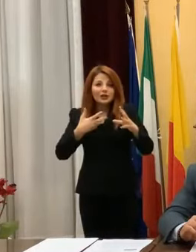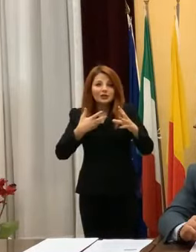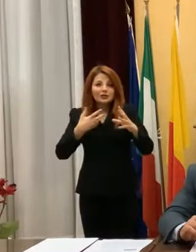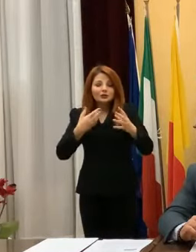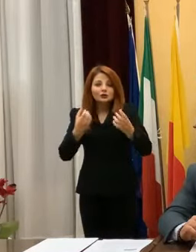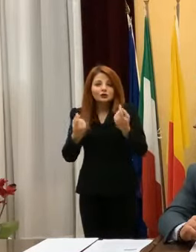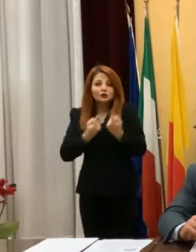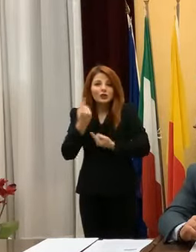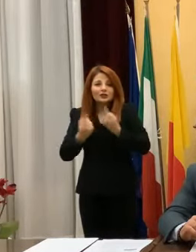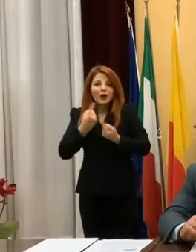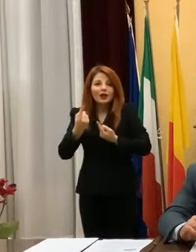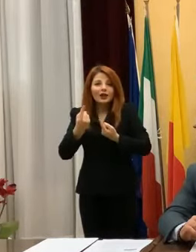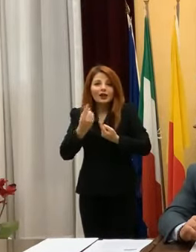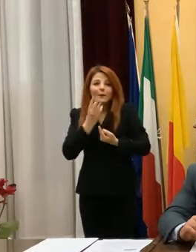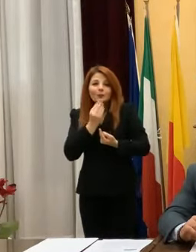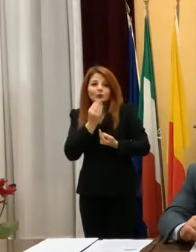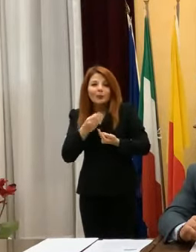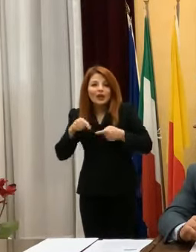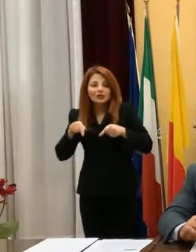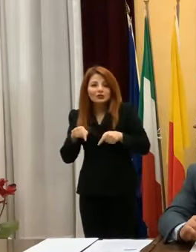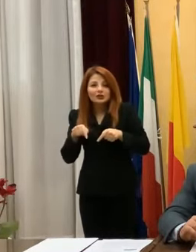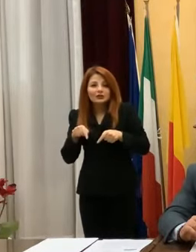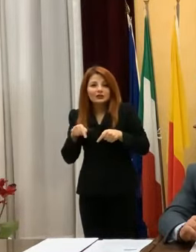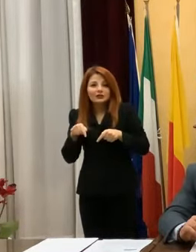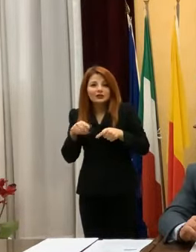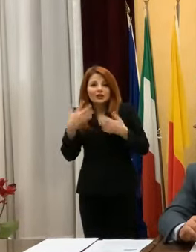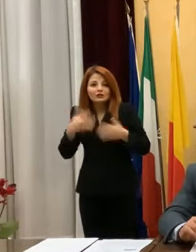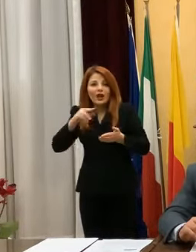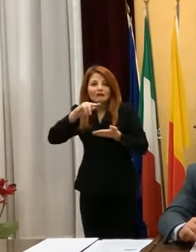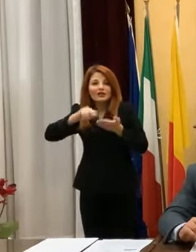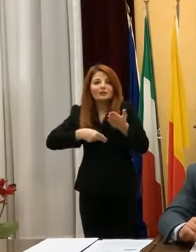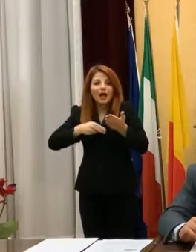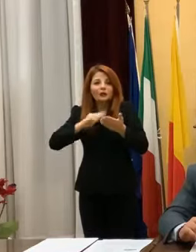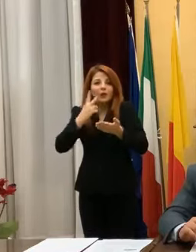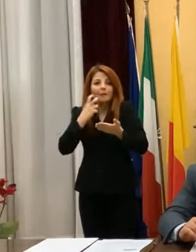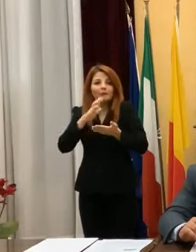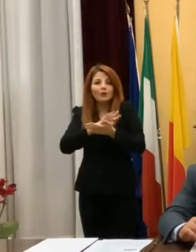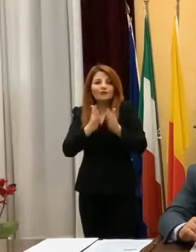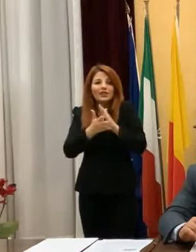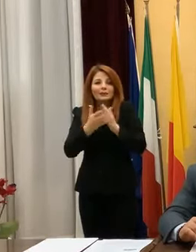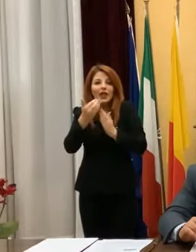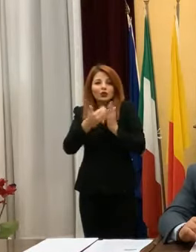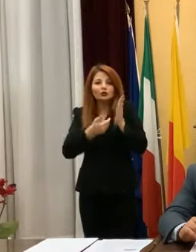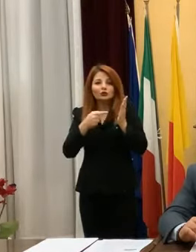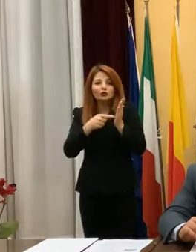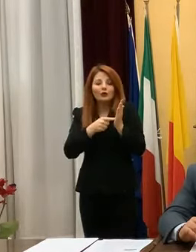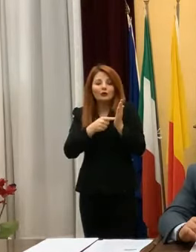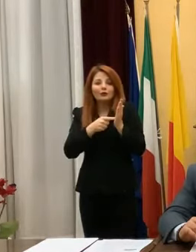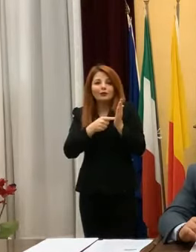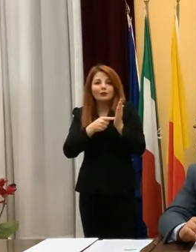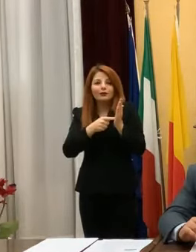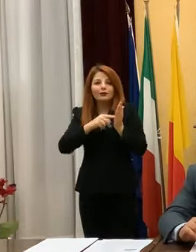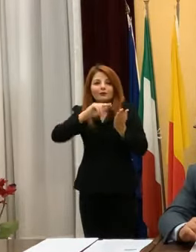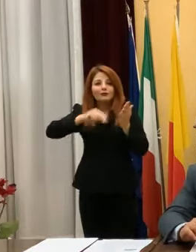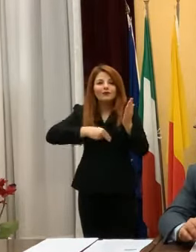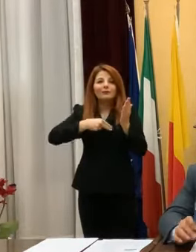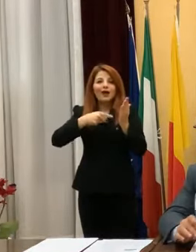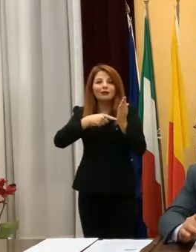firmato da Musumeci che avvia il licenziamento di Paolo Lapaglia,